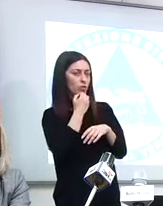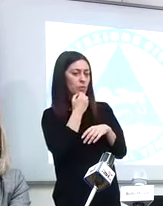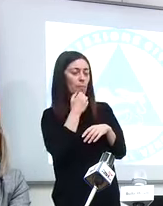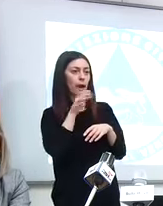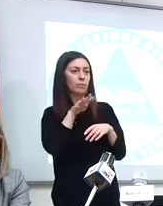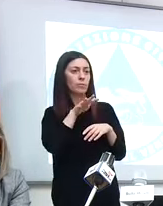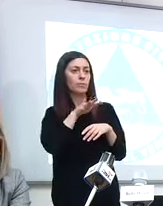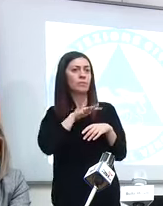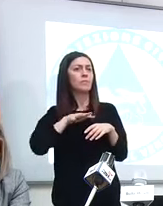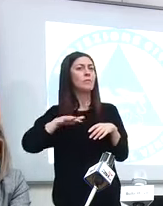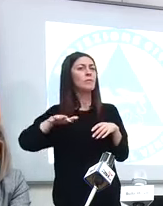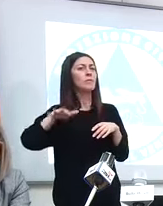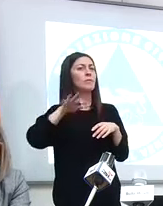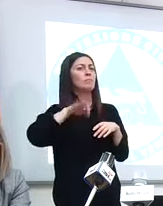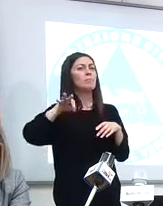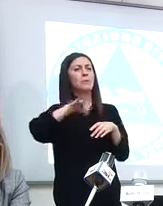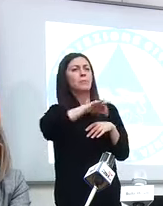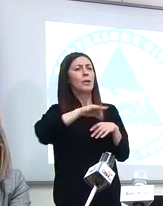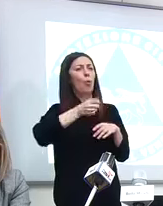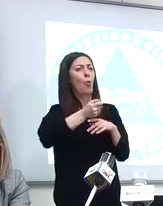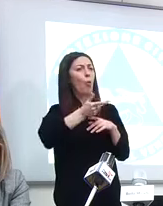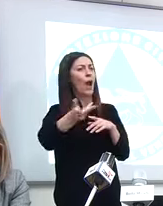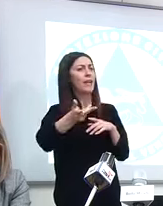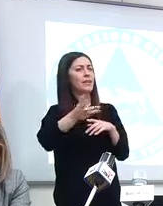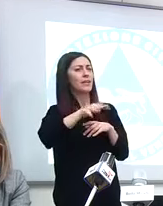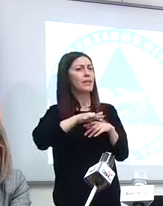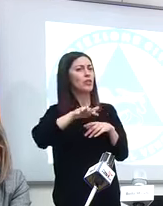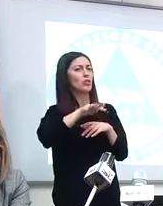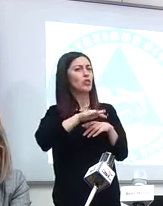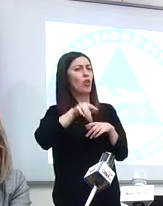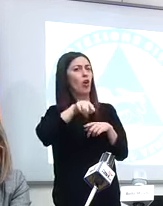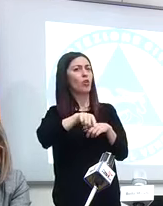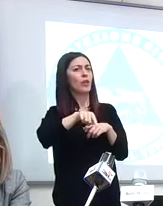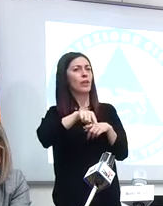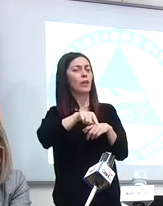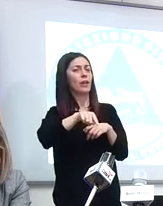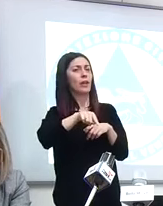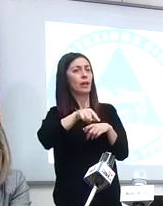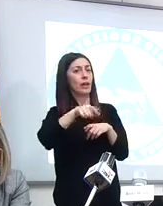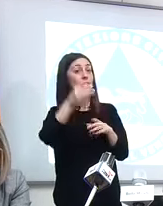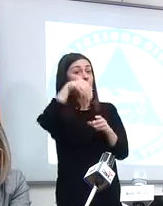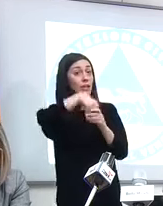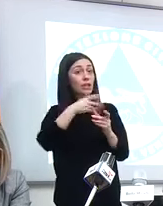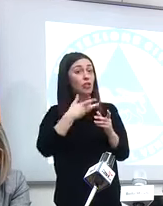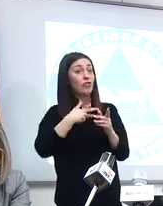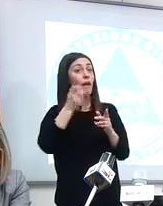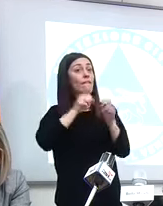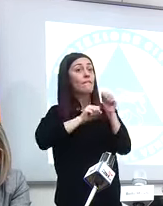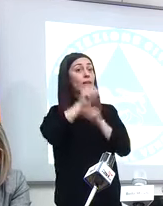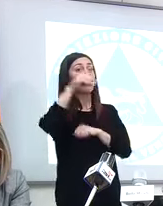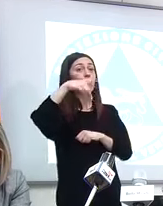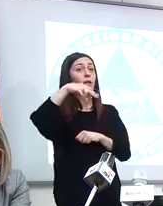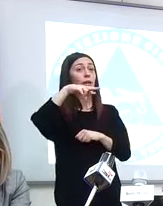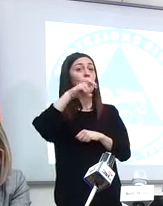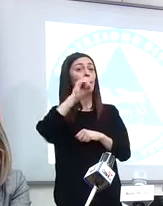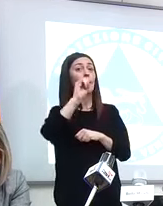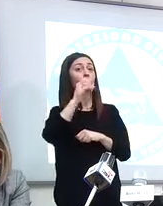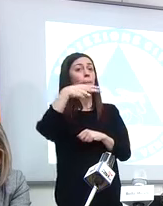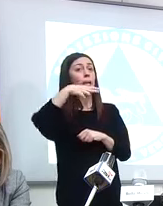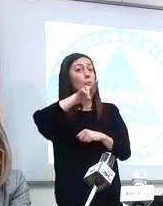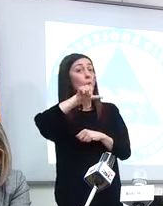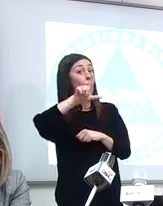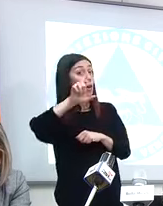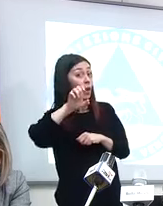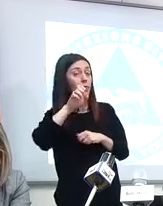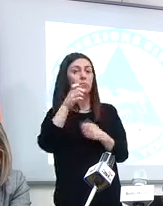vaccinali comprende e se ci sono già anche comprese le famose primule? Le primule non le abbiamo ricevute, queste non